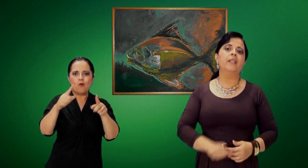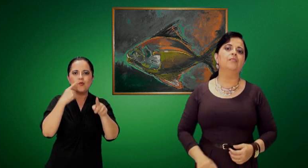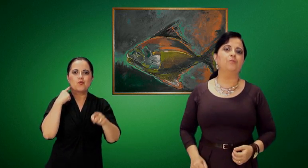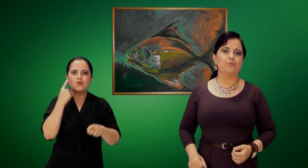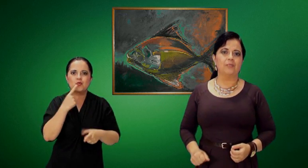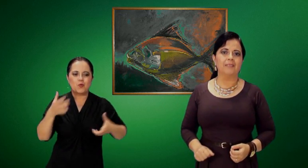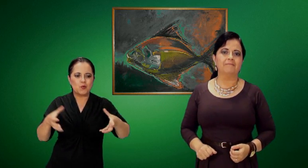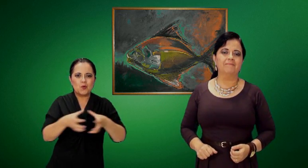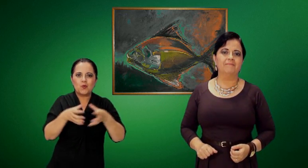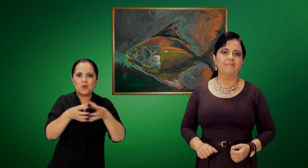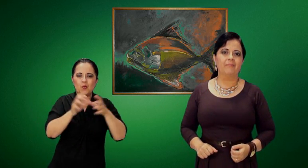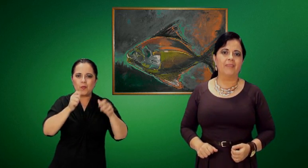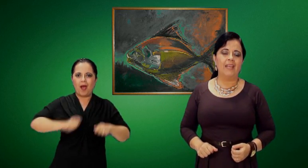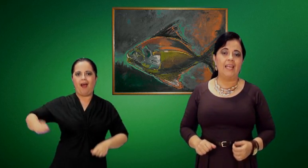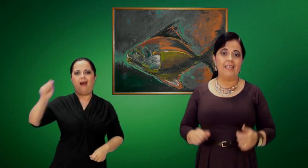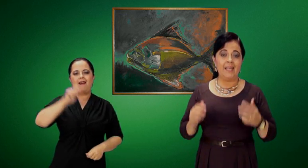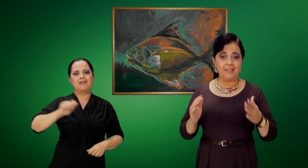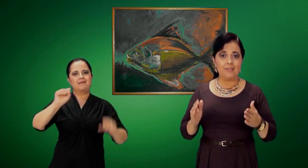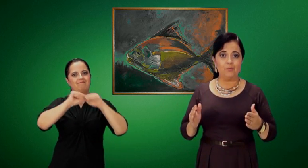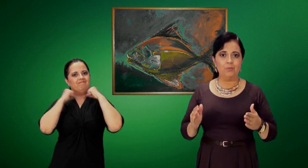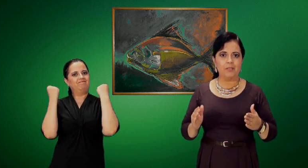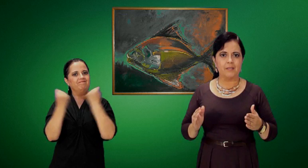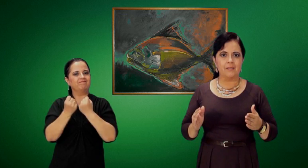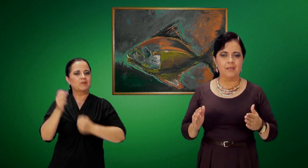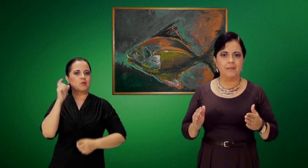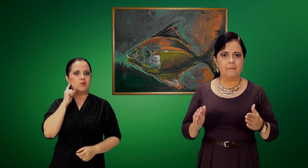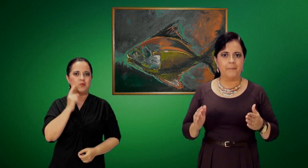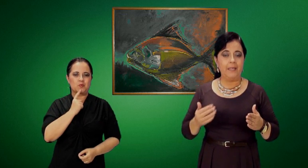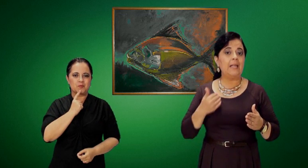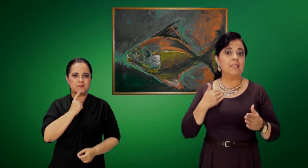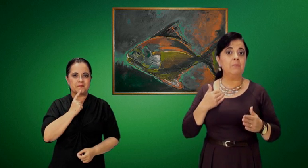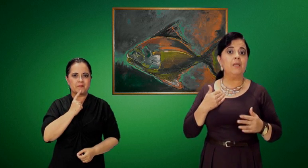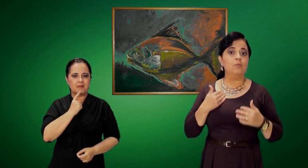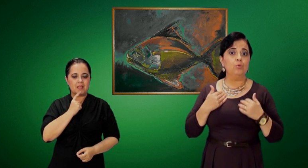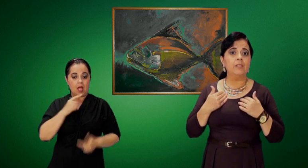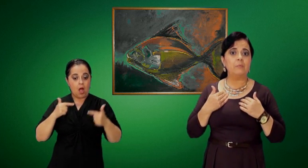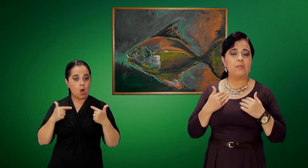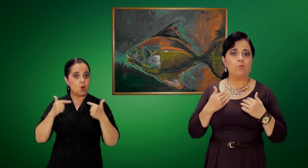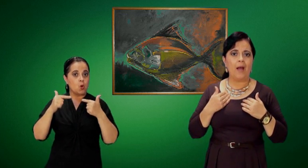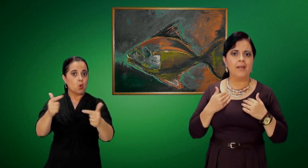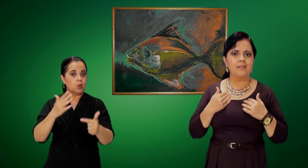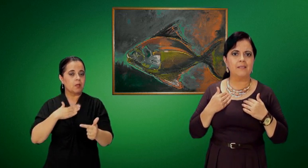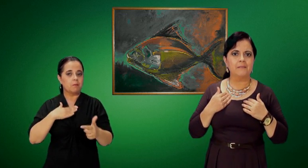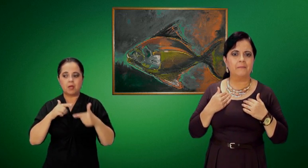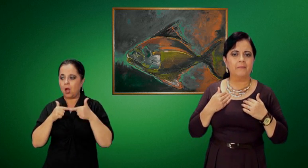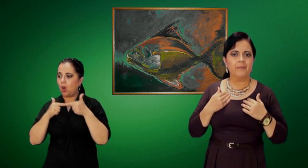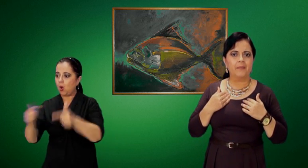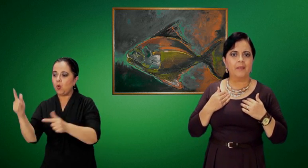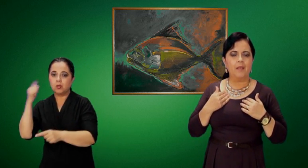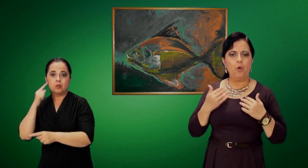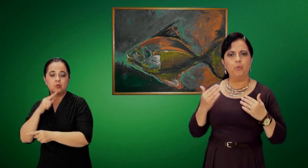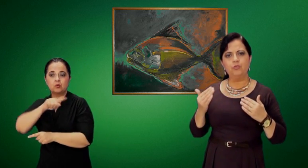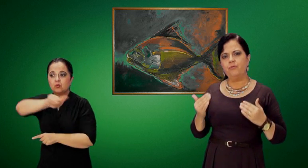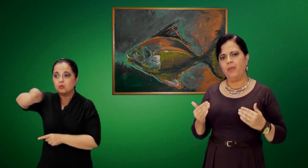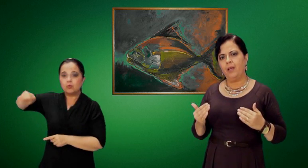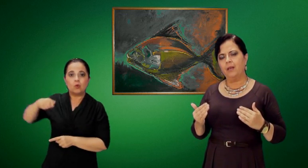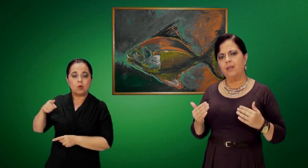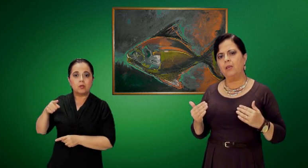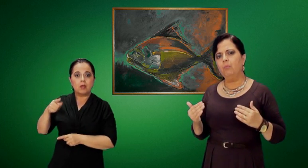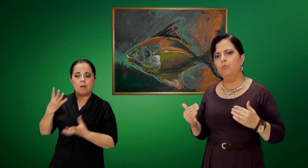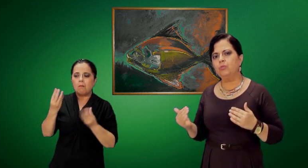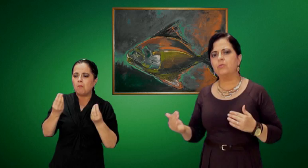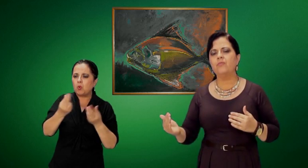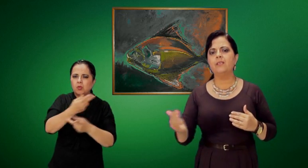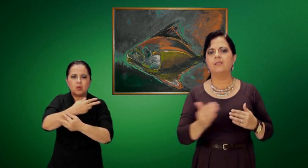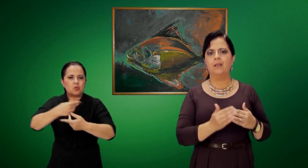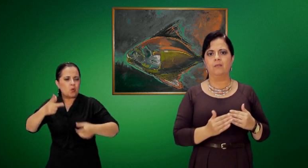da comunidade surda. E nessas lutas, e nas minhas lutas pessoais, eu pude ver